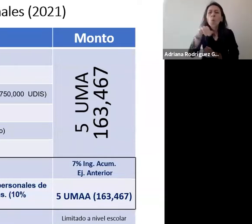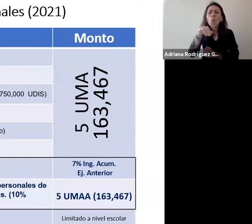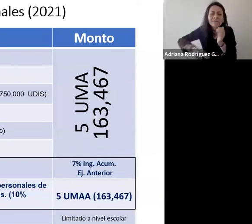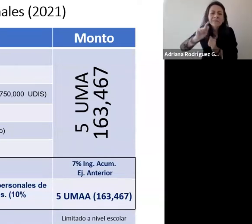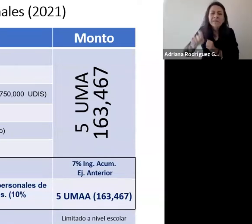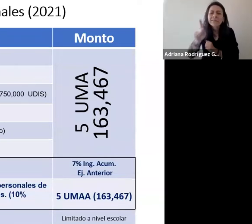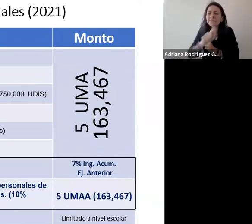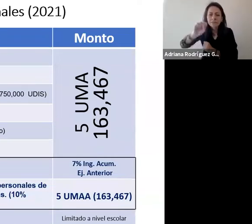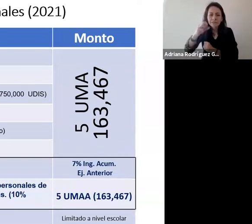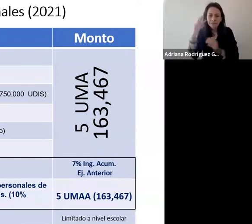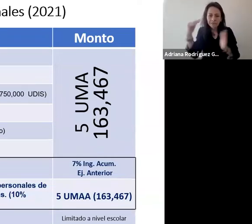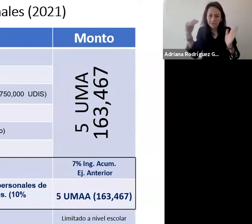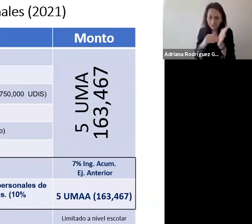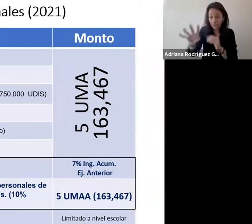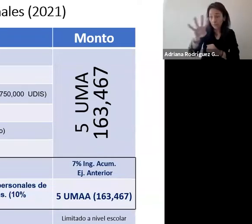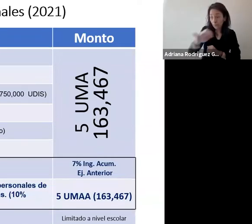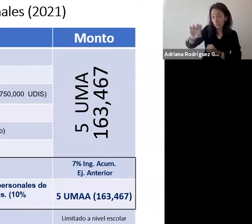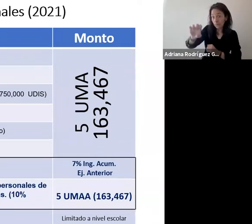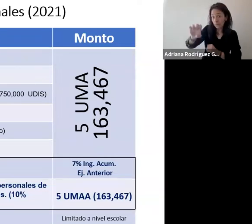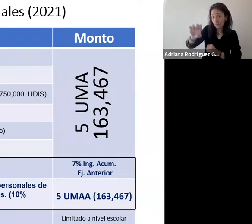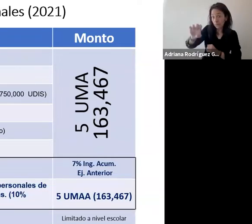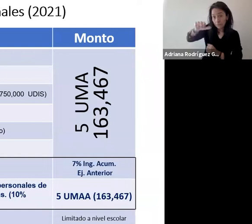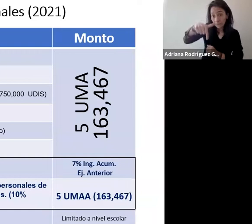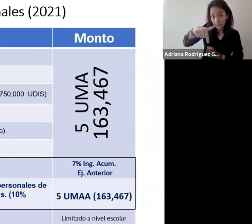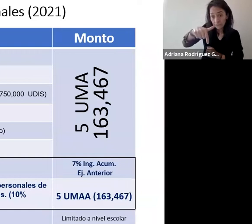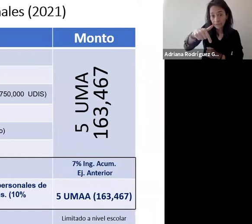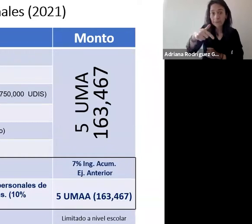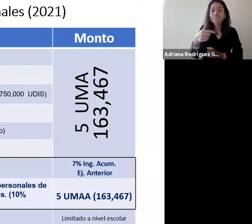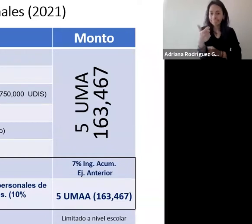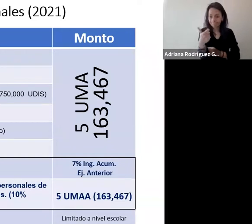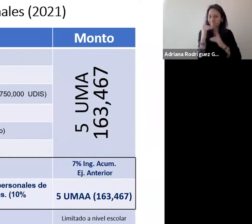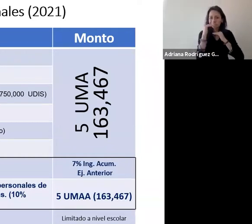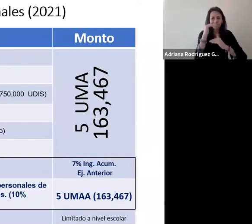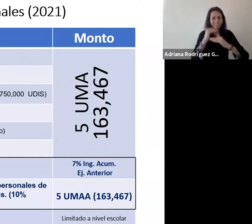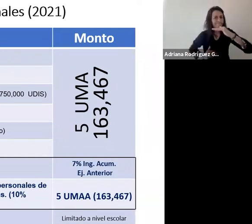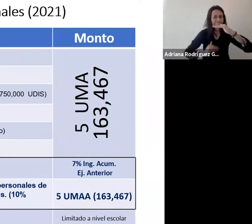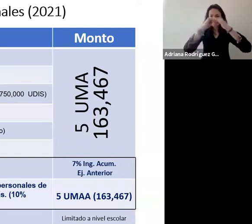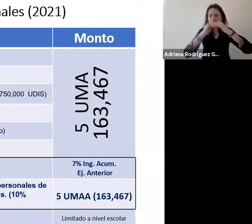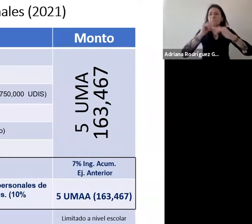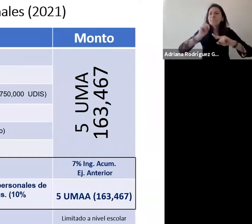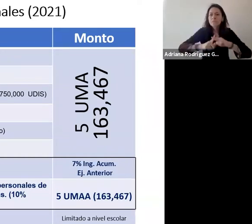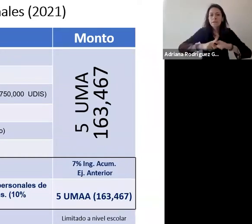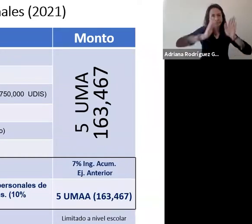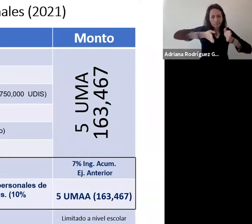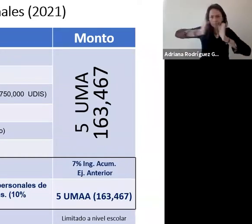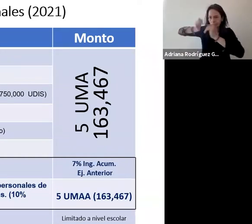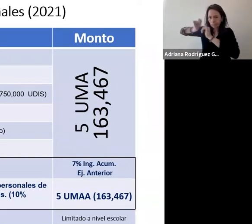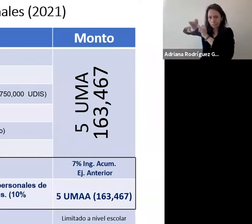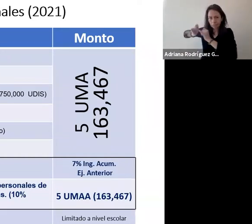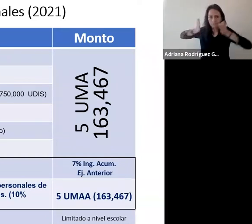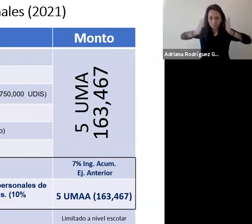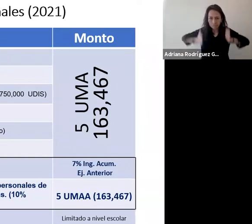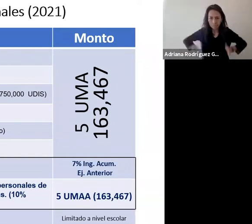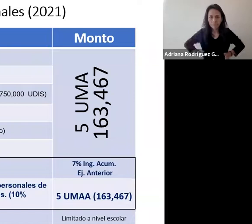163,467 pesos. Este es el tope que podemos deducir las personas físicas, independientemente de cuáles sean